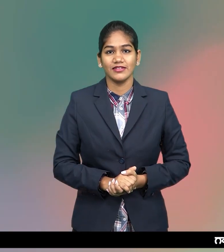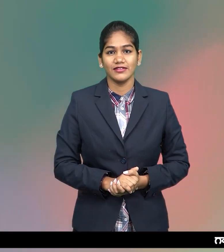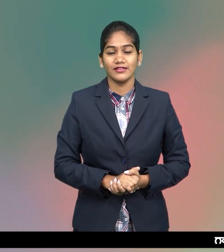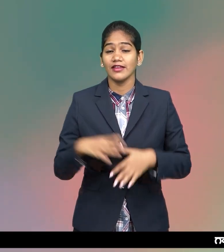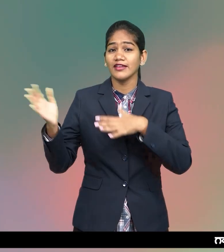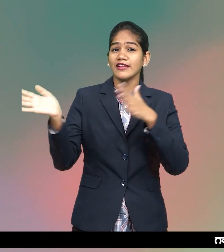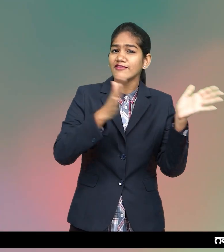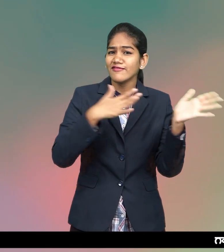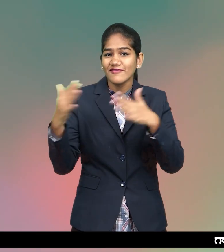గాలులతో కూడిన.